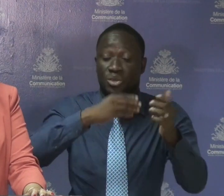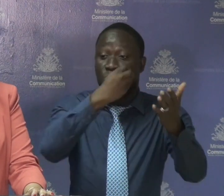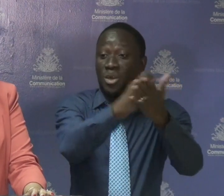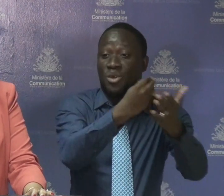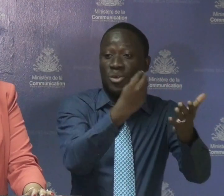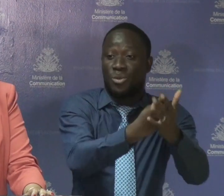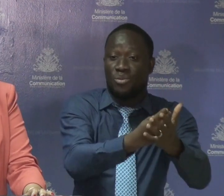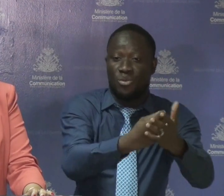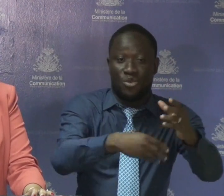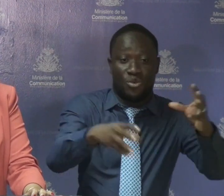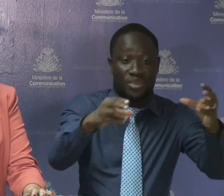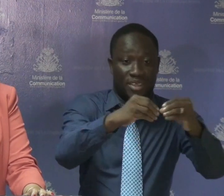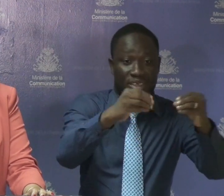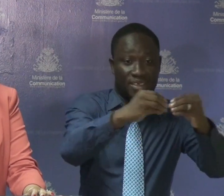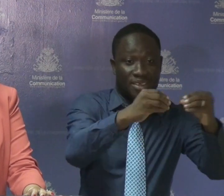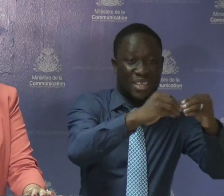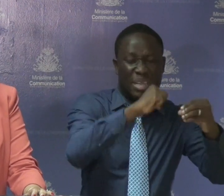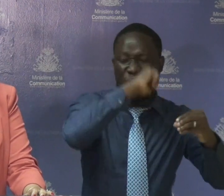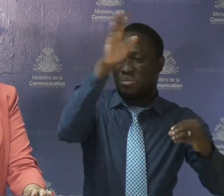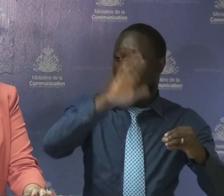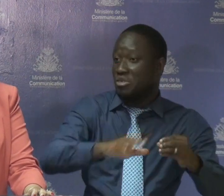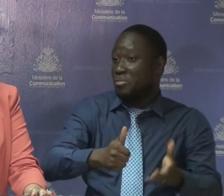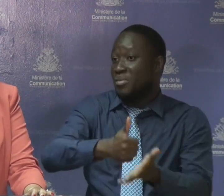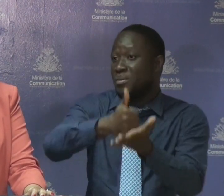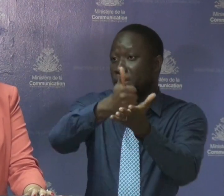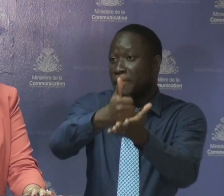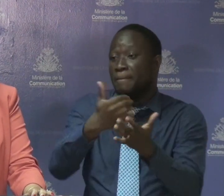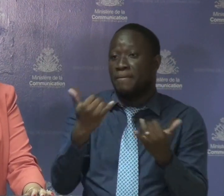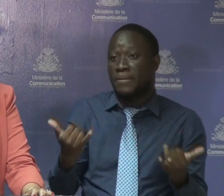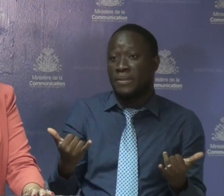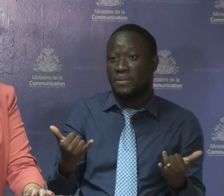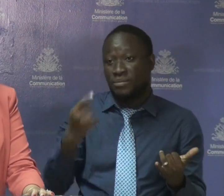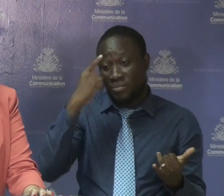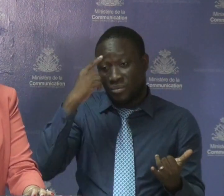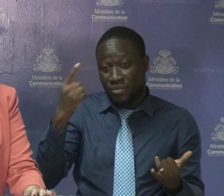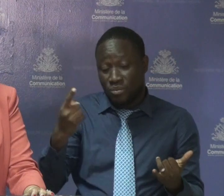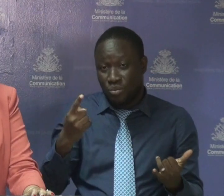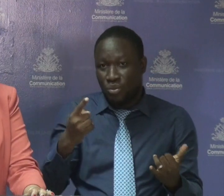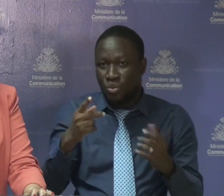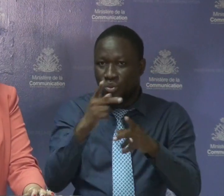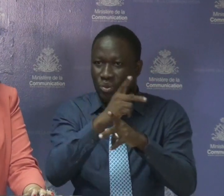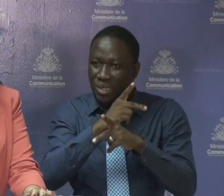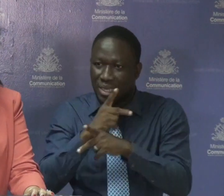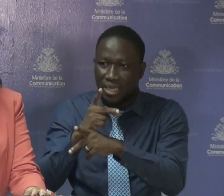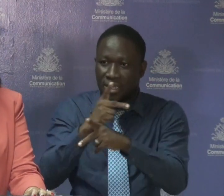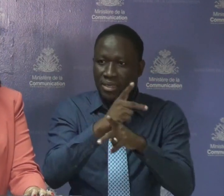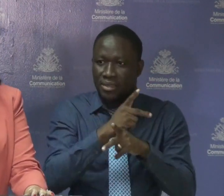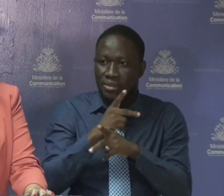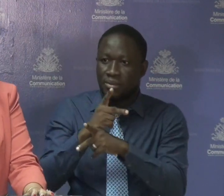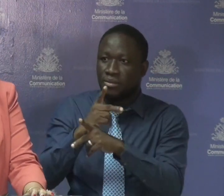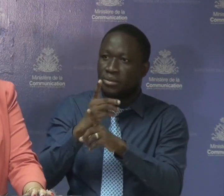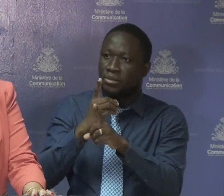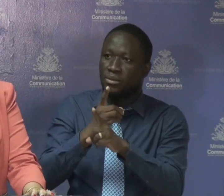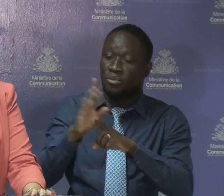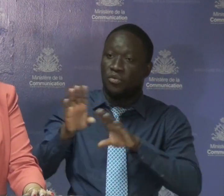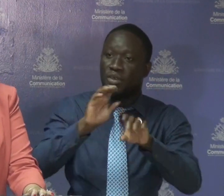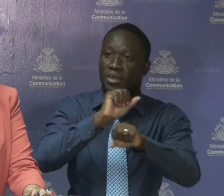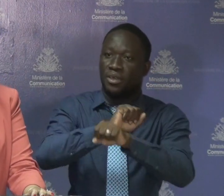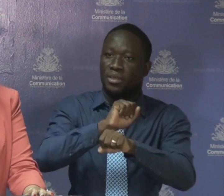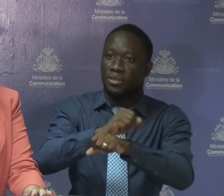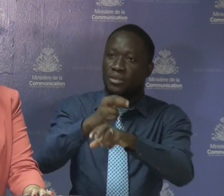quota collecté, les papes jamais permettent, je ne veux dire, pour non seulement conserver, pour préserver, pour faire